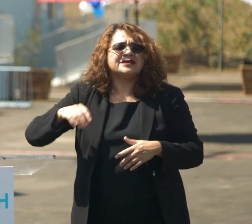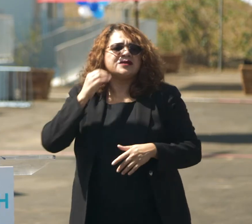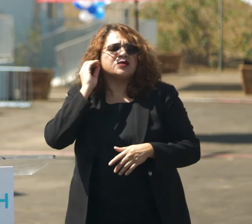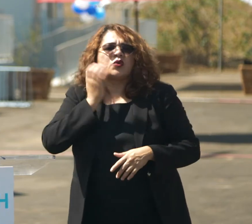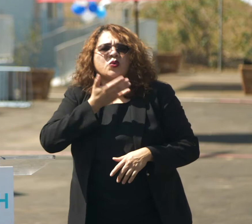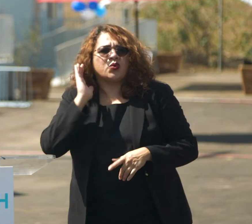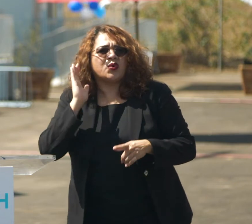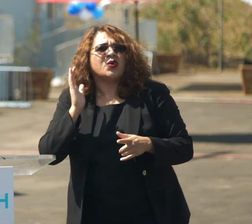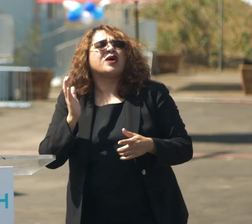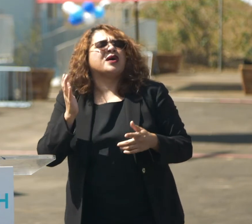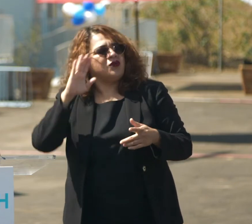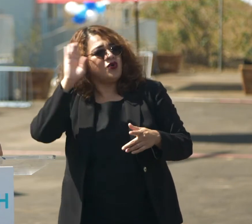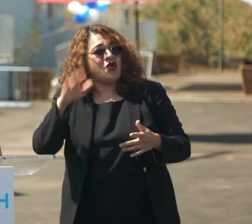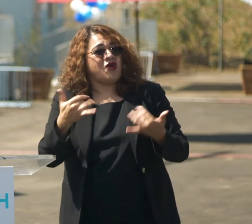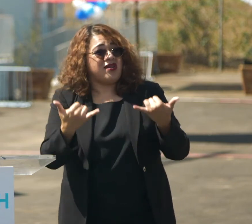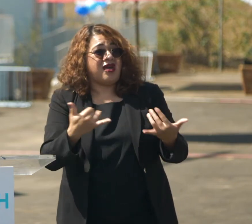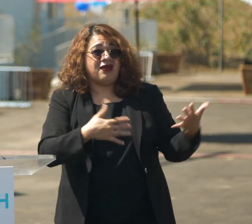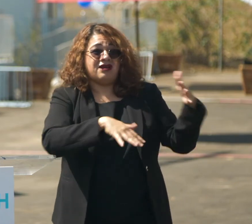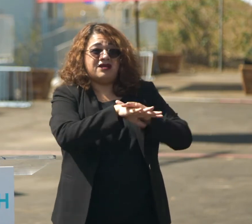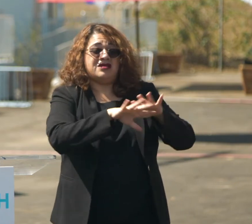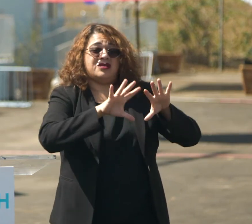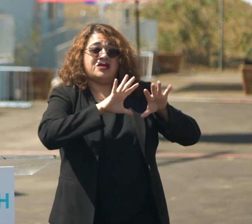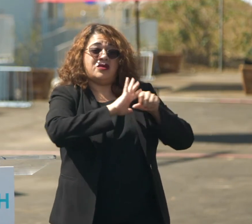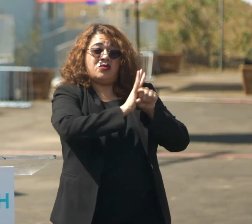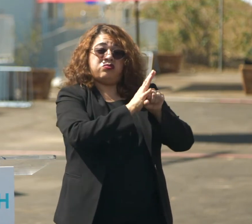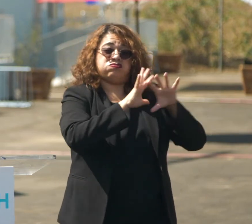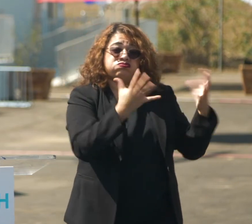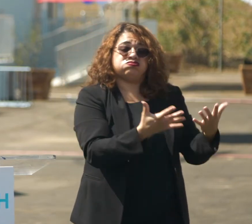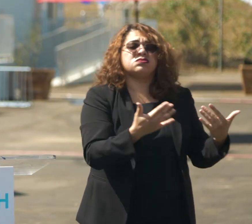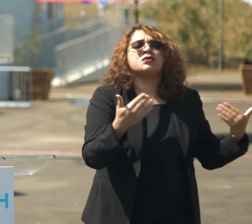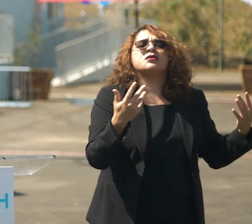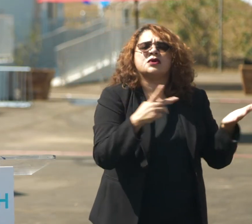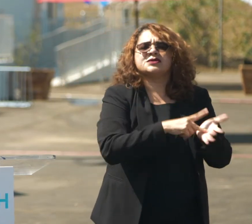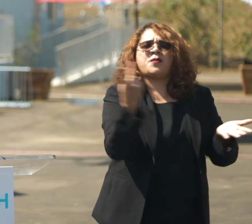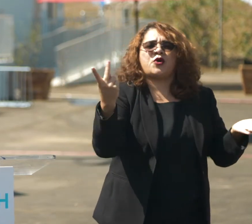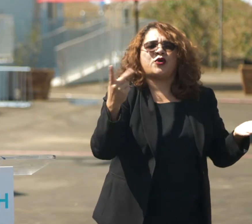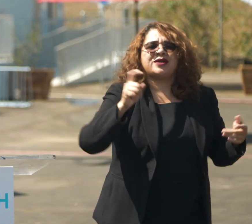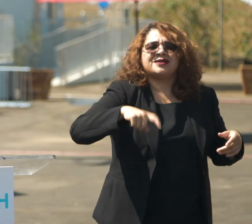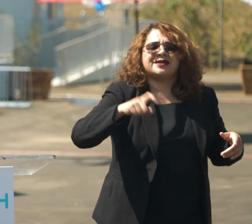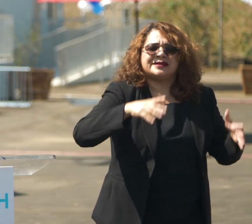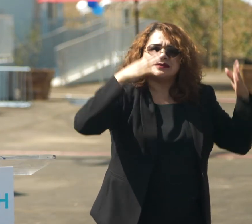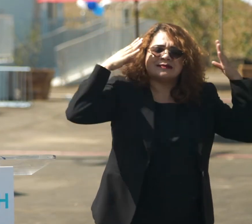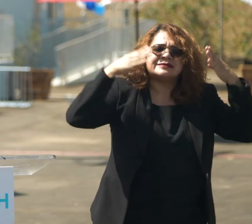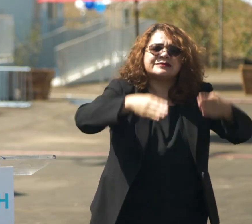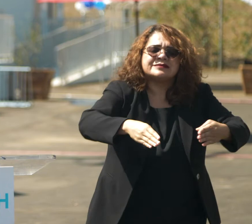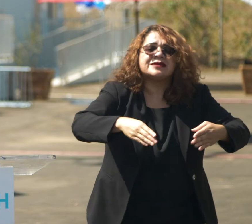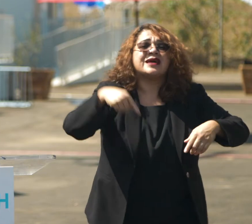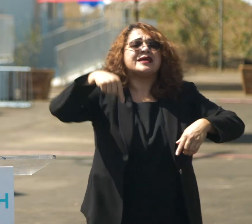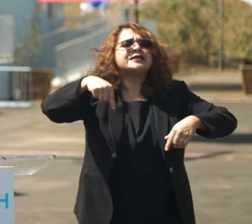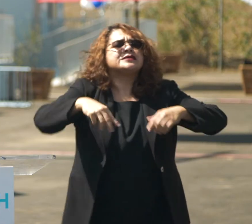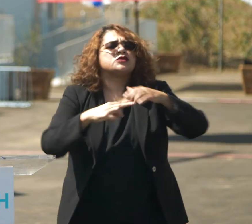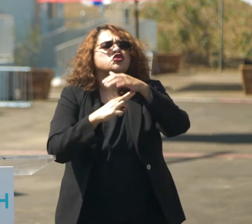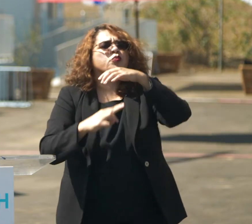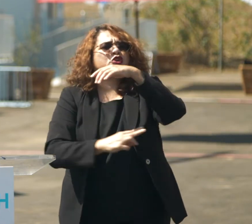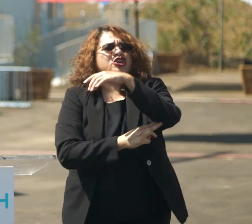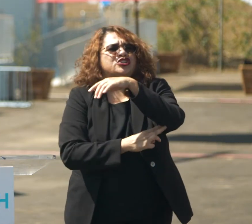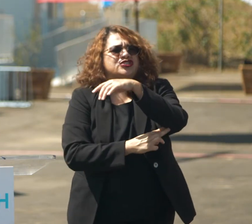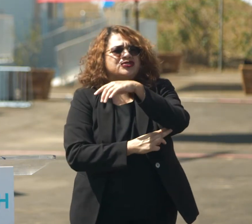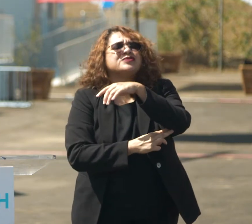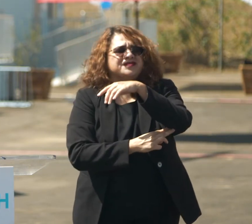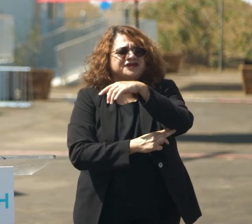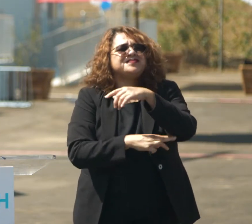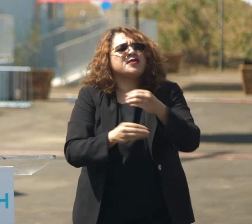frente a nosotros. La nueva comunidad ayudará a abordar una brecha crítica en el continuum de cuidado de la ciudad